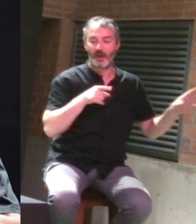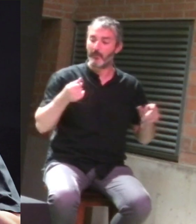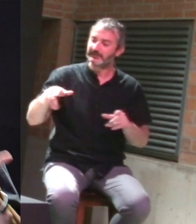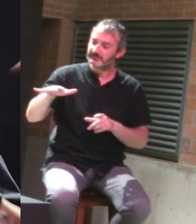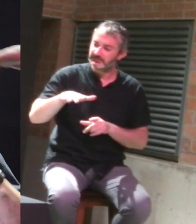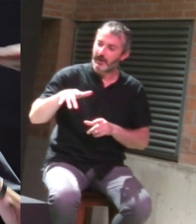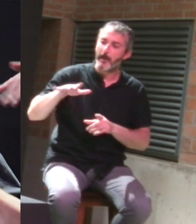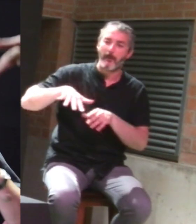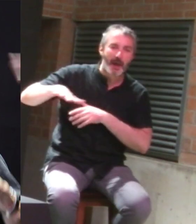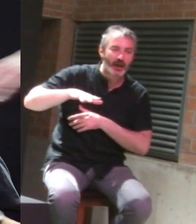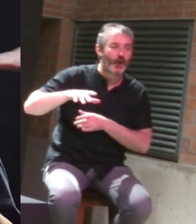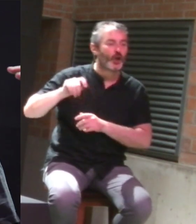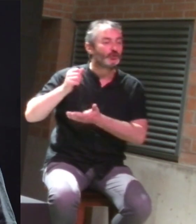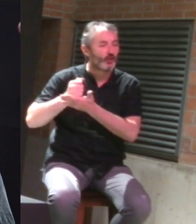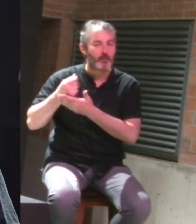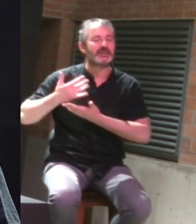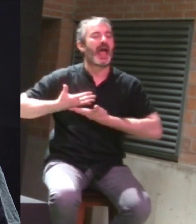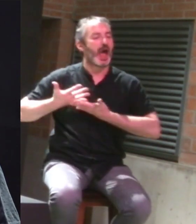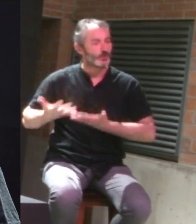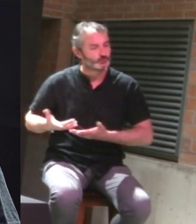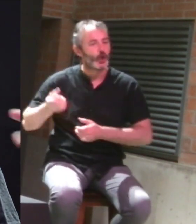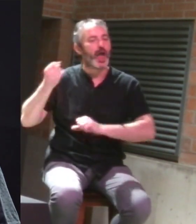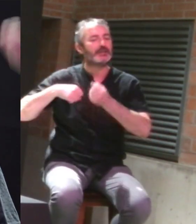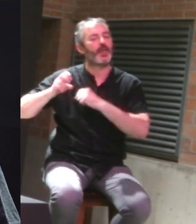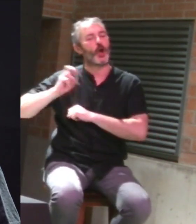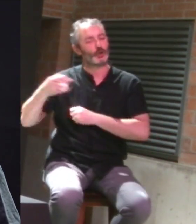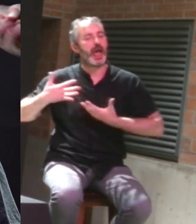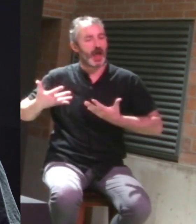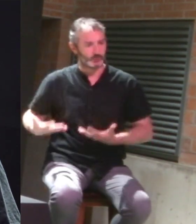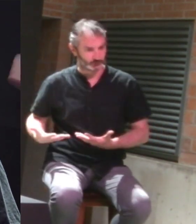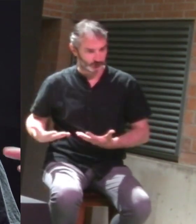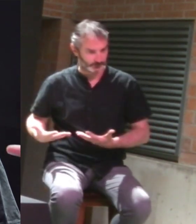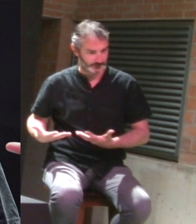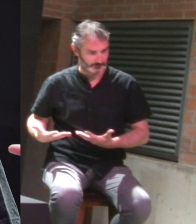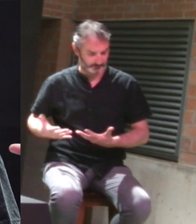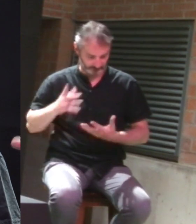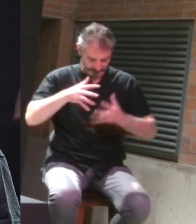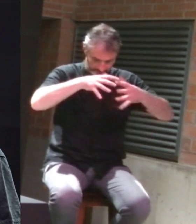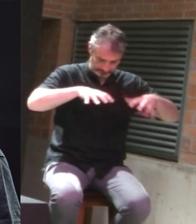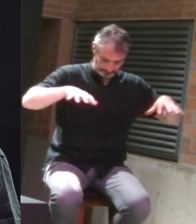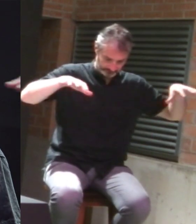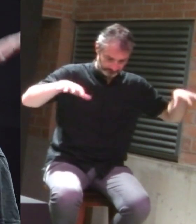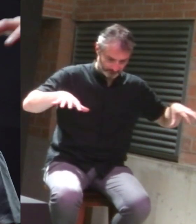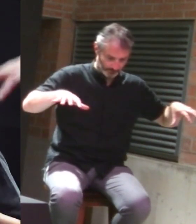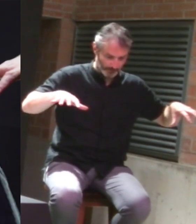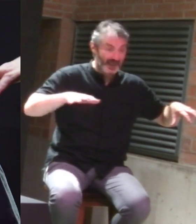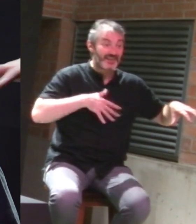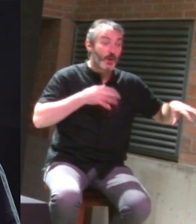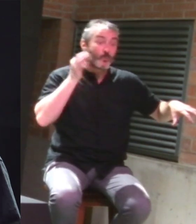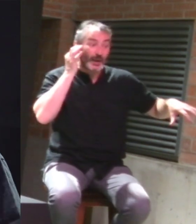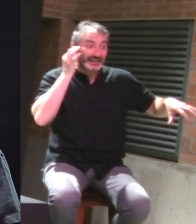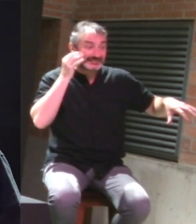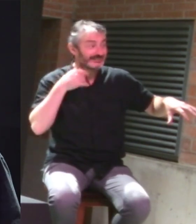cómodas realizando, digamos, otro tipo de actividades. Por tanto, esto nos indica que las mujeres tenían